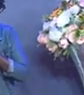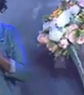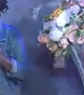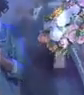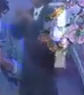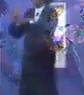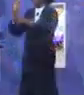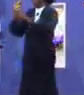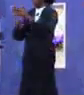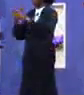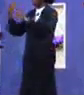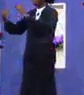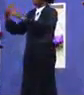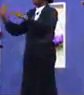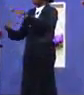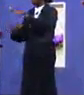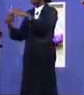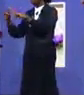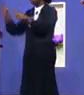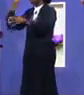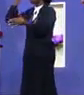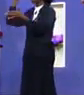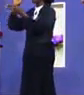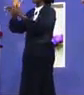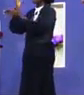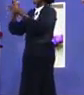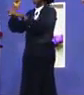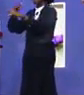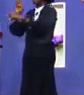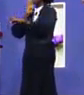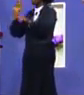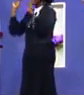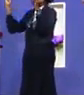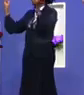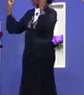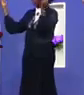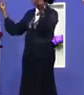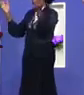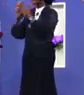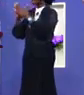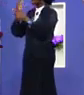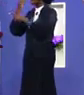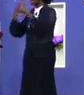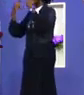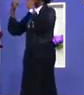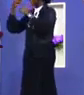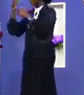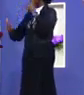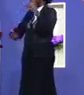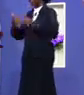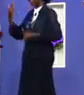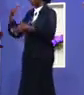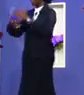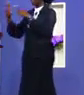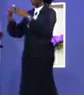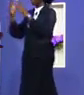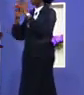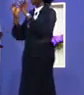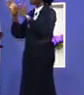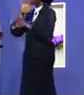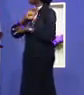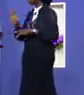kye bayitamu tukiriza tuwajja kubeera bw'ekiseera ky'obujulizi n'amaziga ag'essanyu mu Kristo Yesu mukama